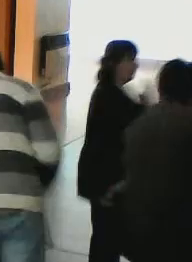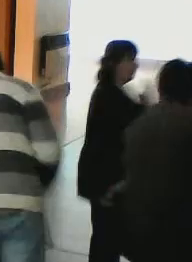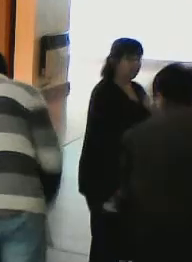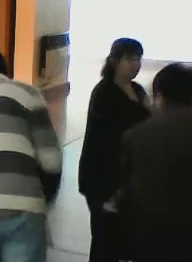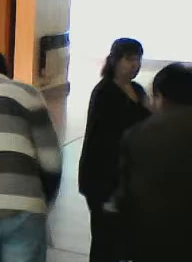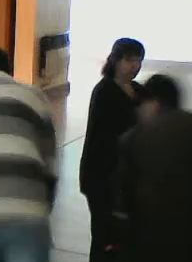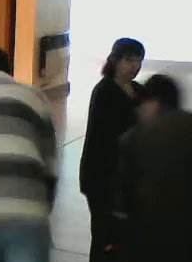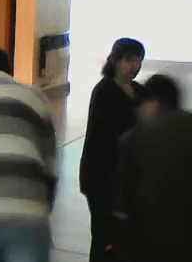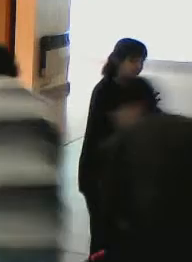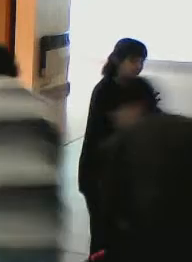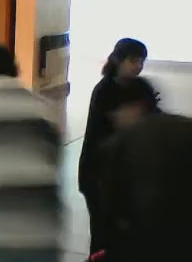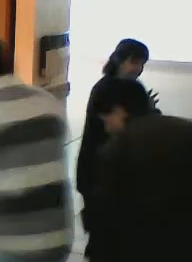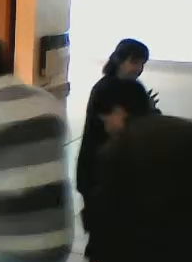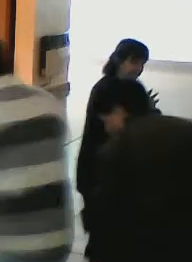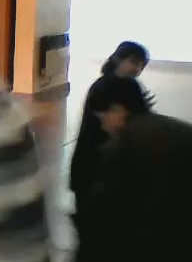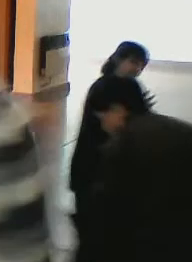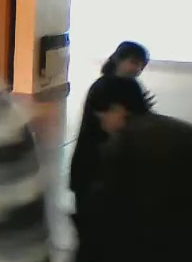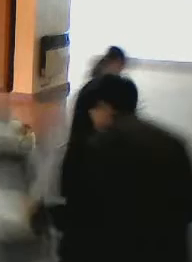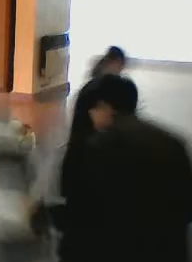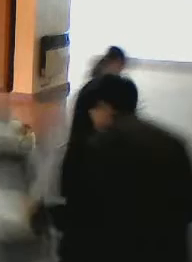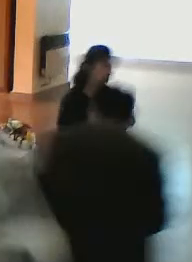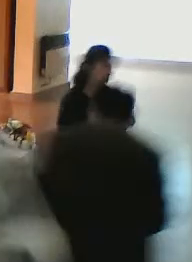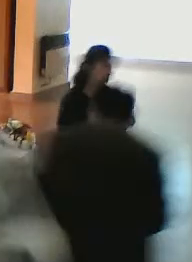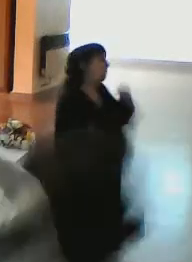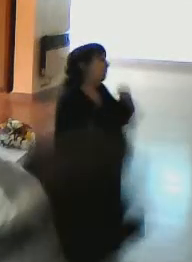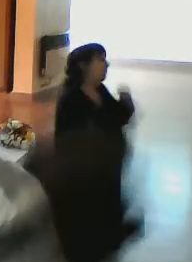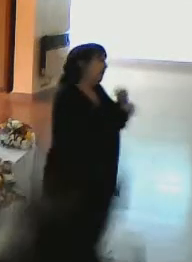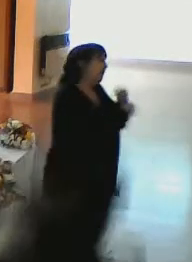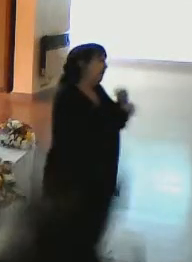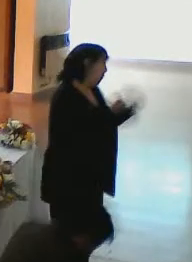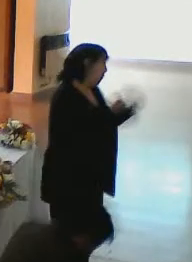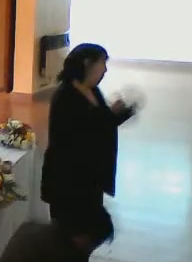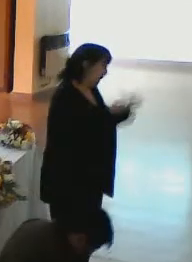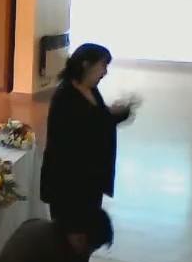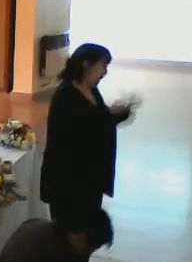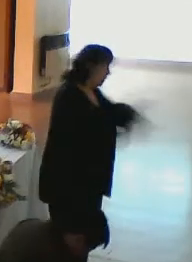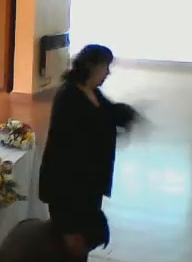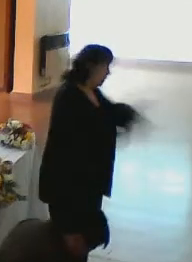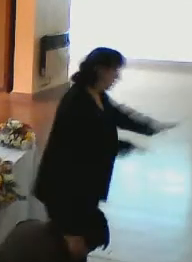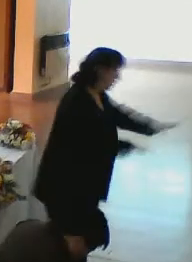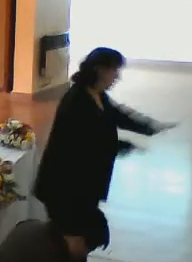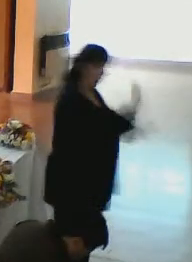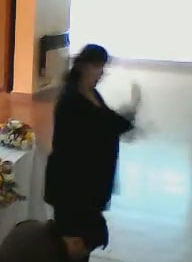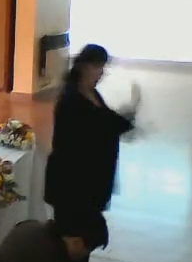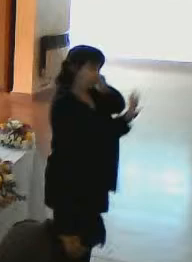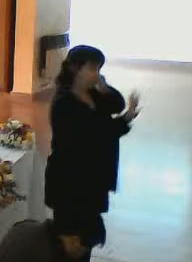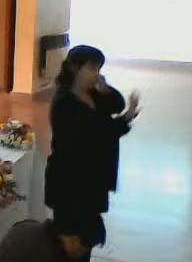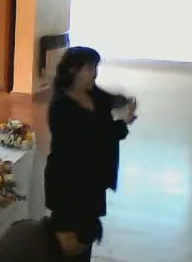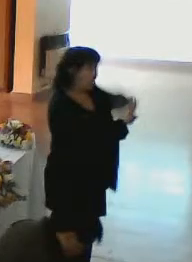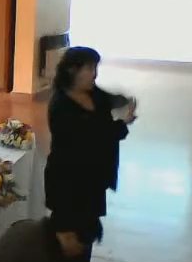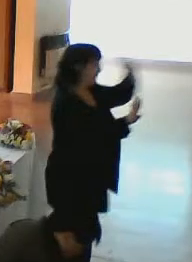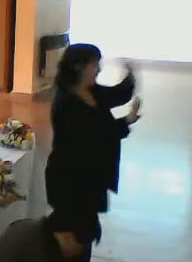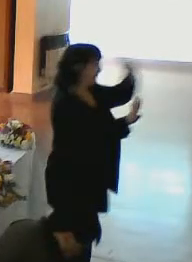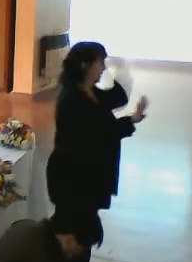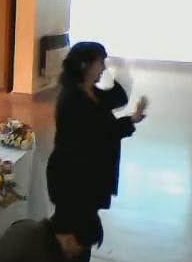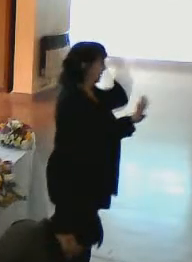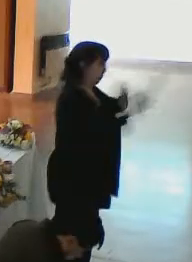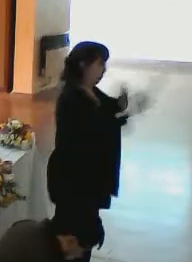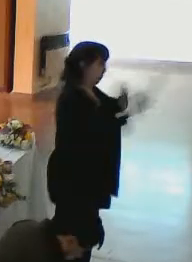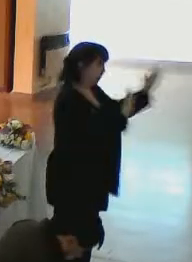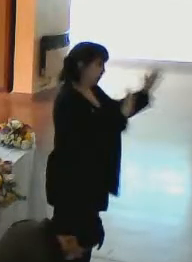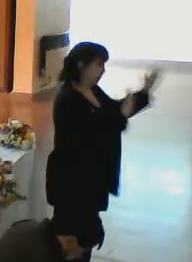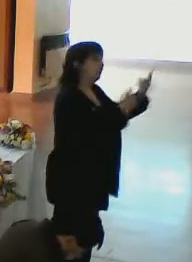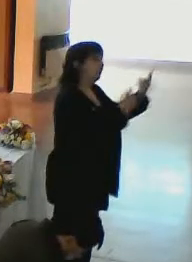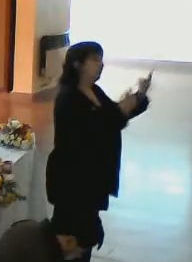Nuestra misión es asistir a todos los niños de entre 4 y 15 años de edad que requieren